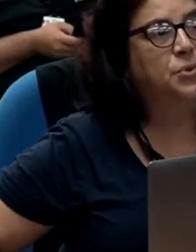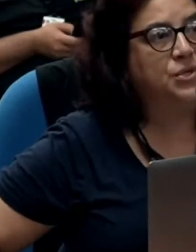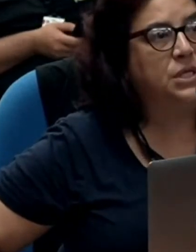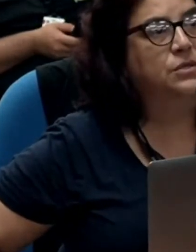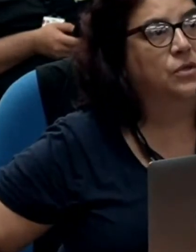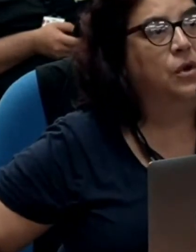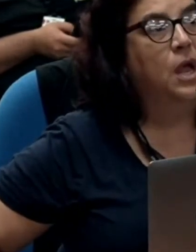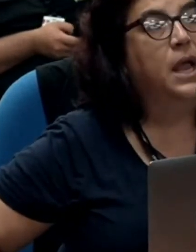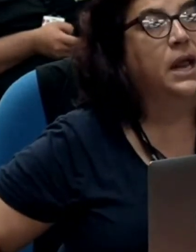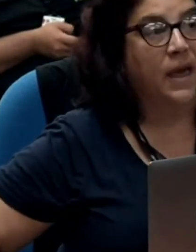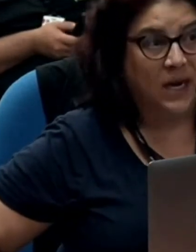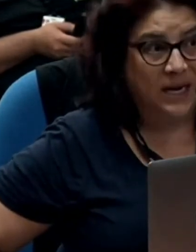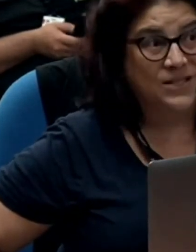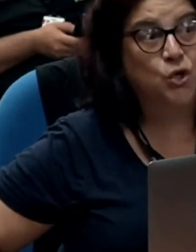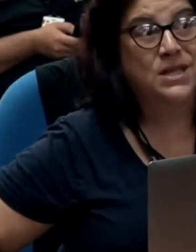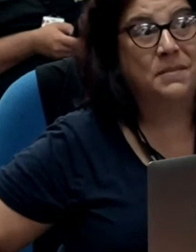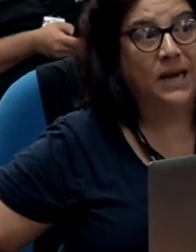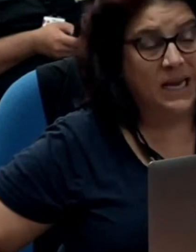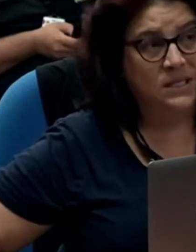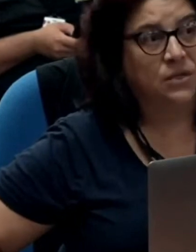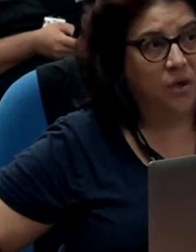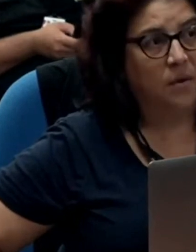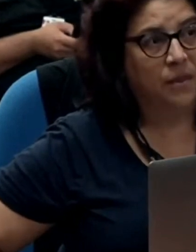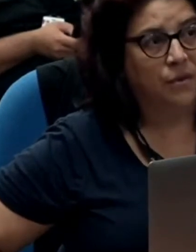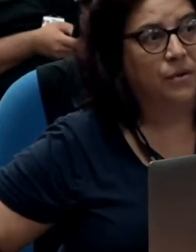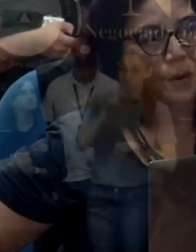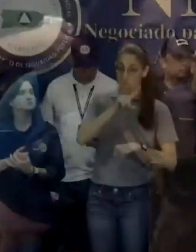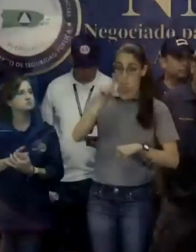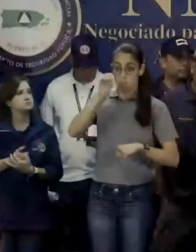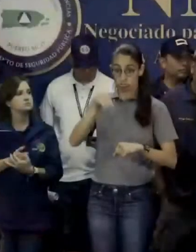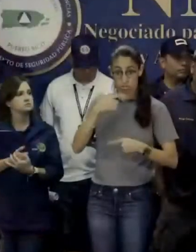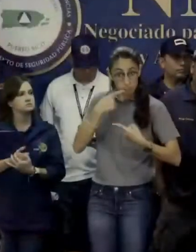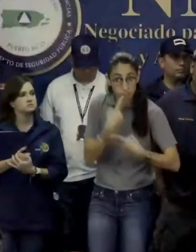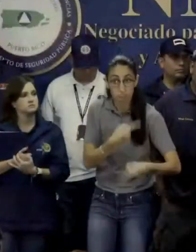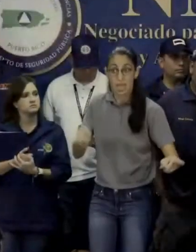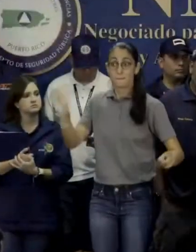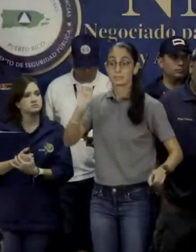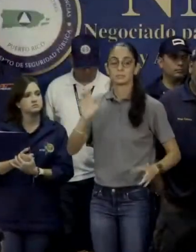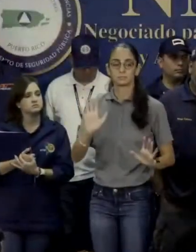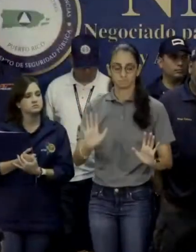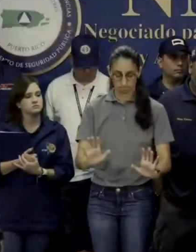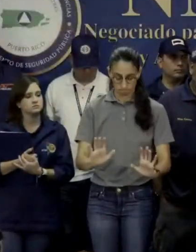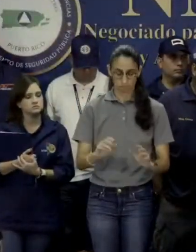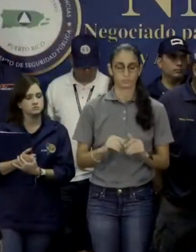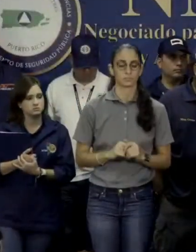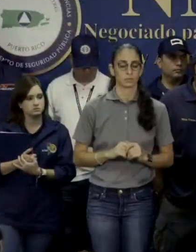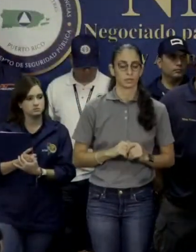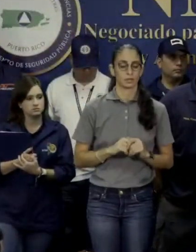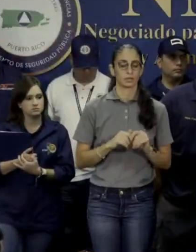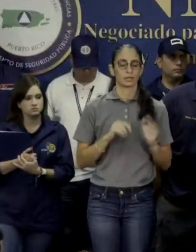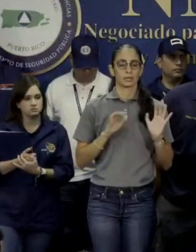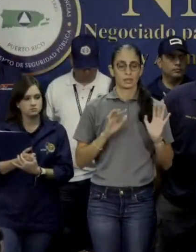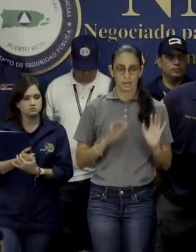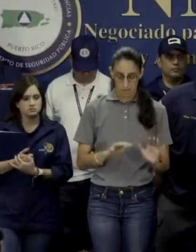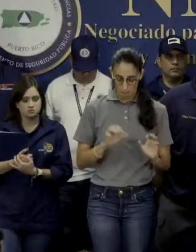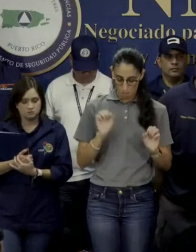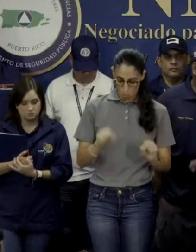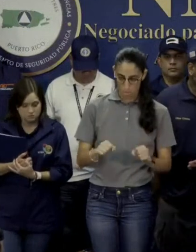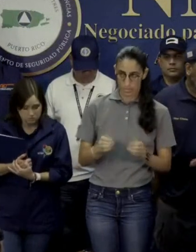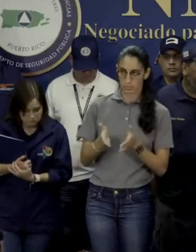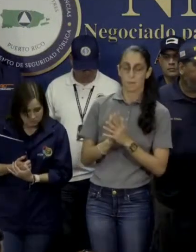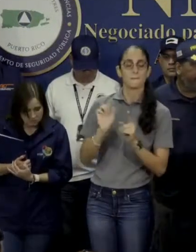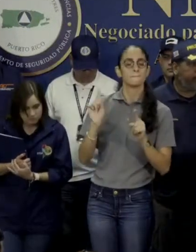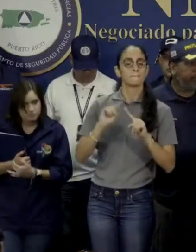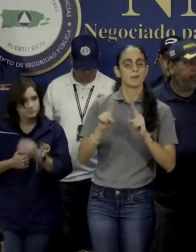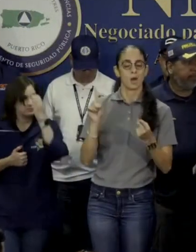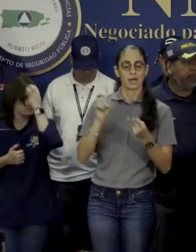un 100% en la declaración de emergencia, estoy hablando? Bueno, eso en su momento se considera y se puede solicitar, pero hasta